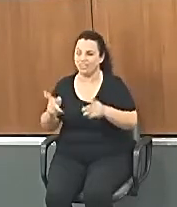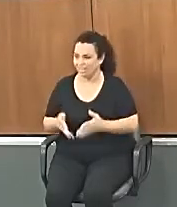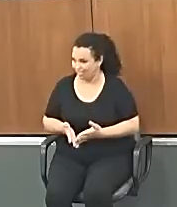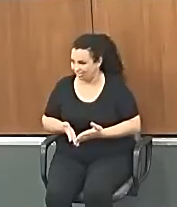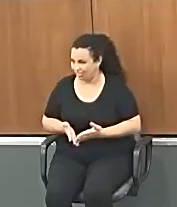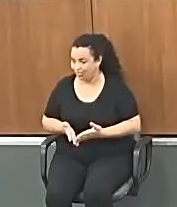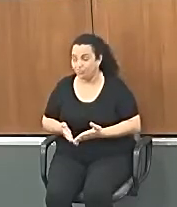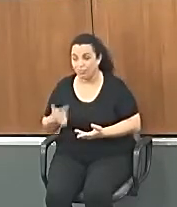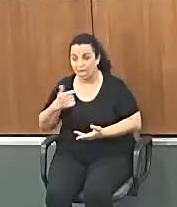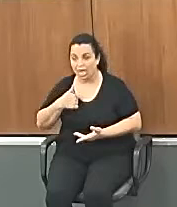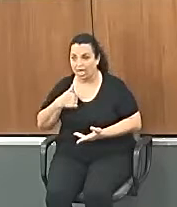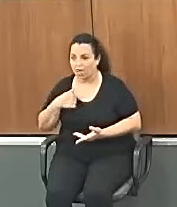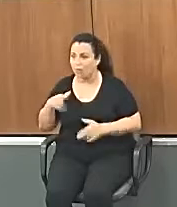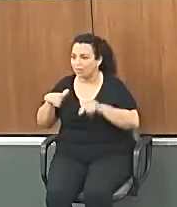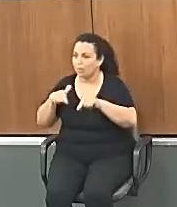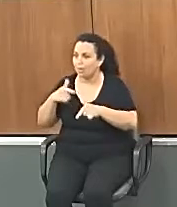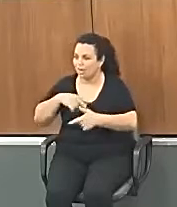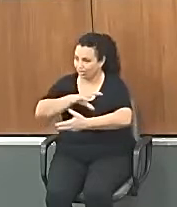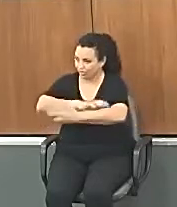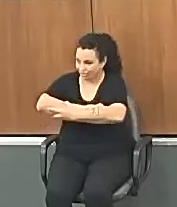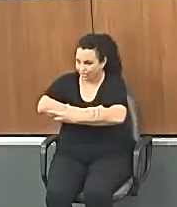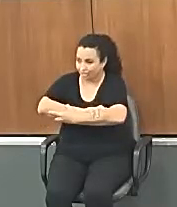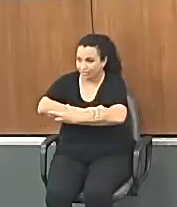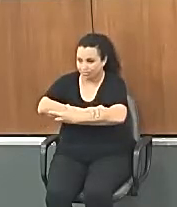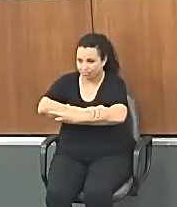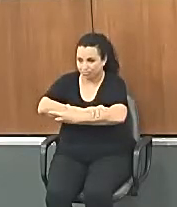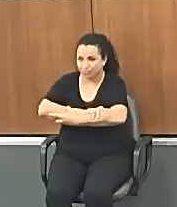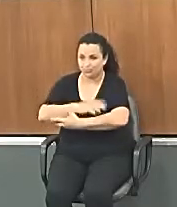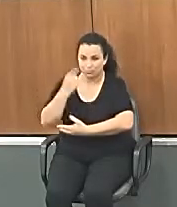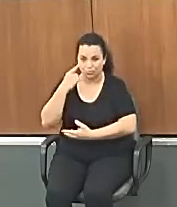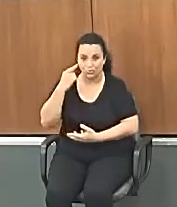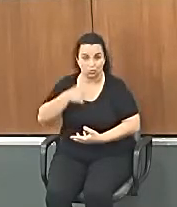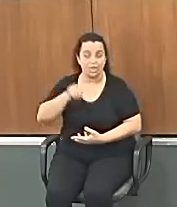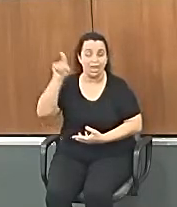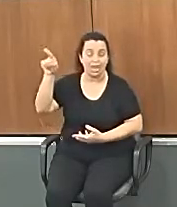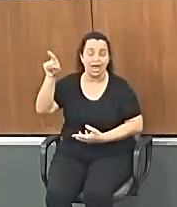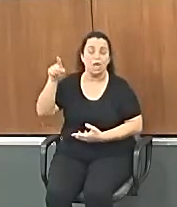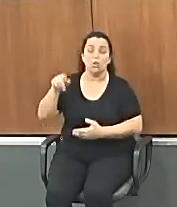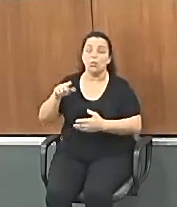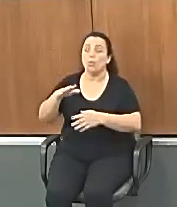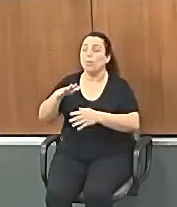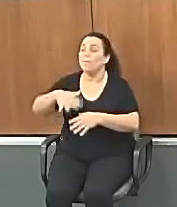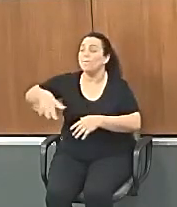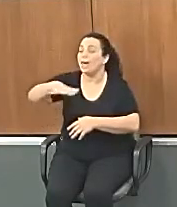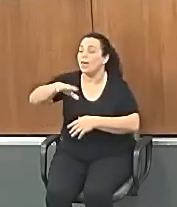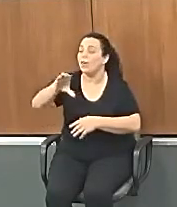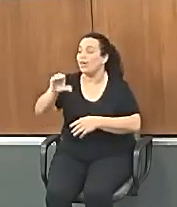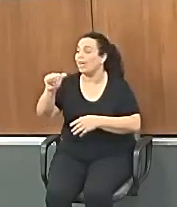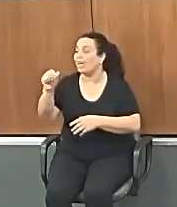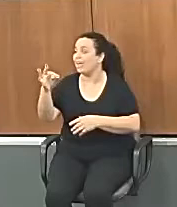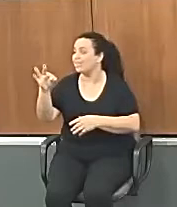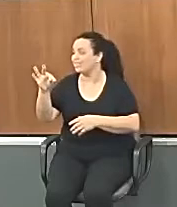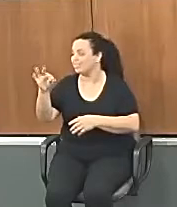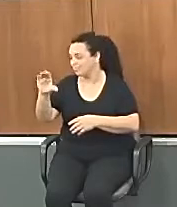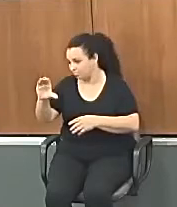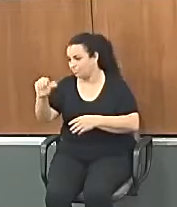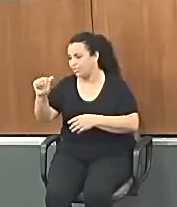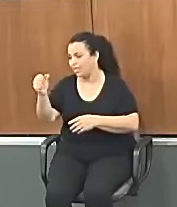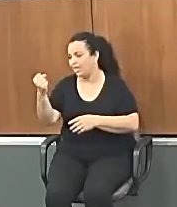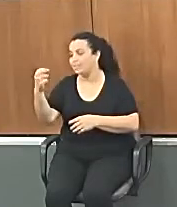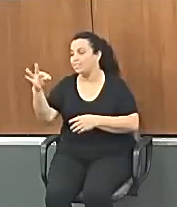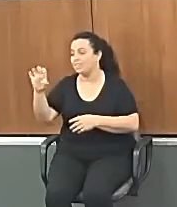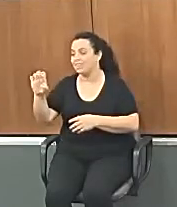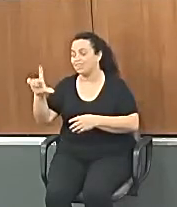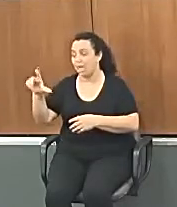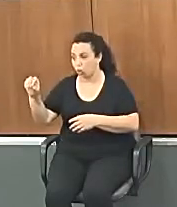é eu sou da associação dos surdos de minas gerais nós atuamos ali no bairro castelo e durante anos a instituição já tem